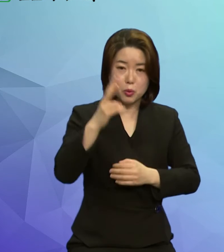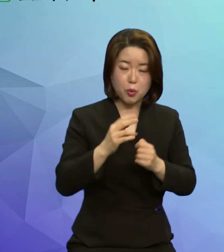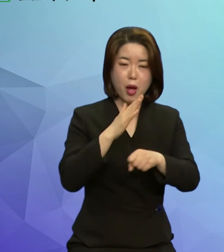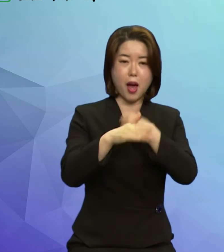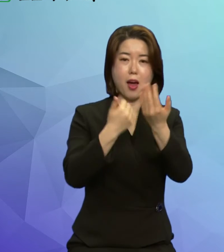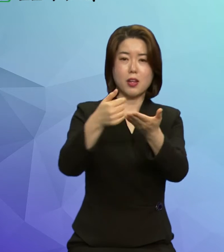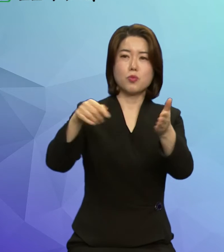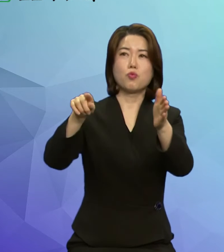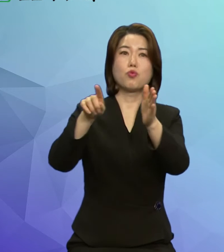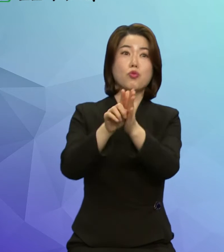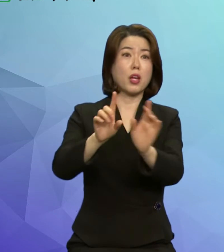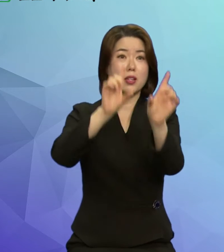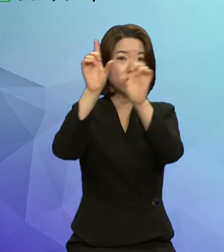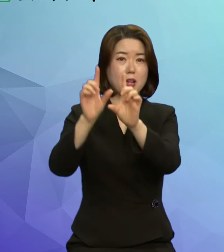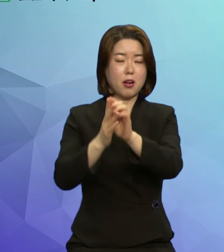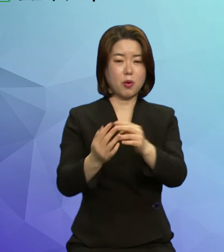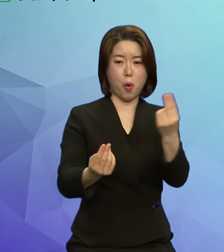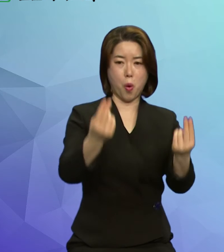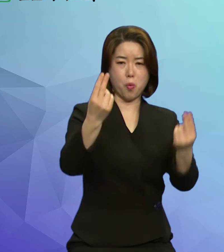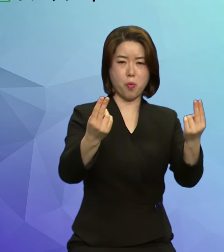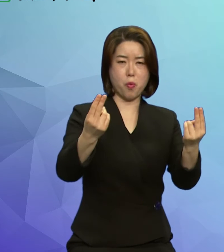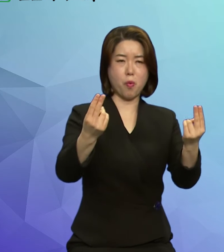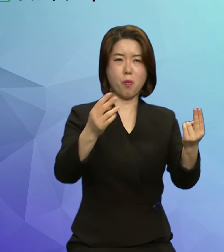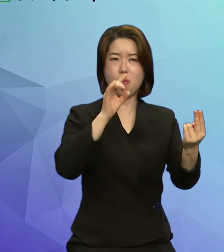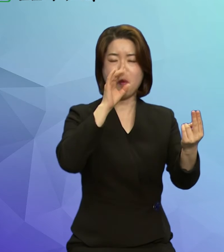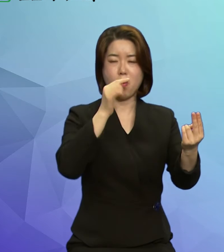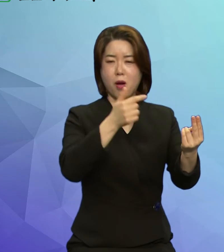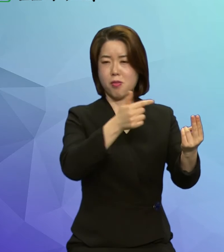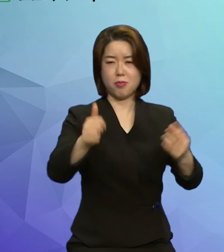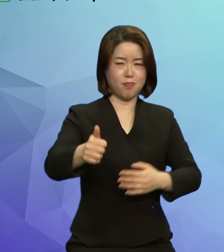하나님을 위해서 사는 것은 비교할 수 없이 큰 복입니다.